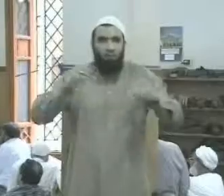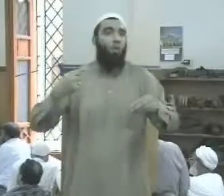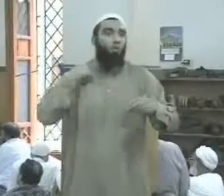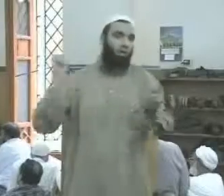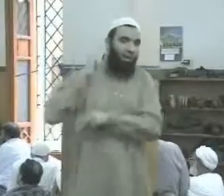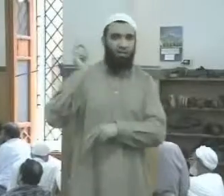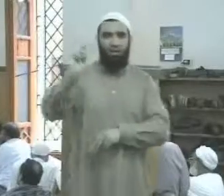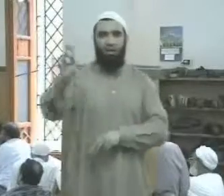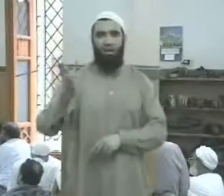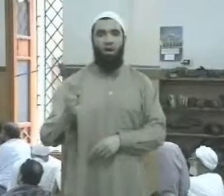النخوة